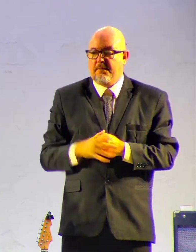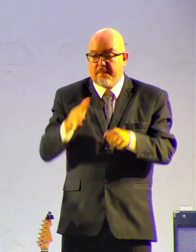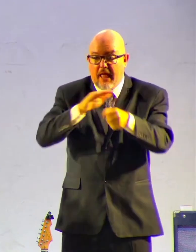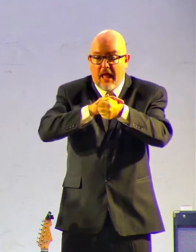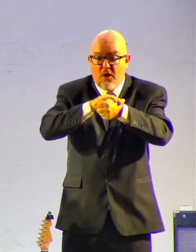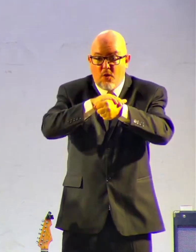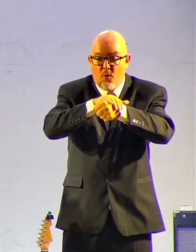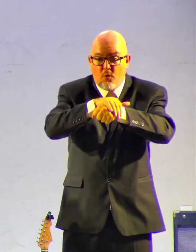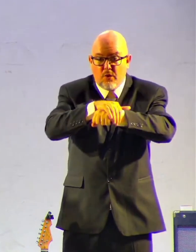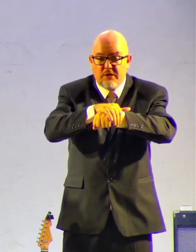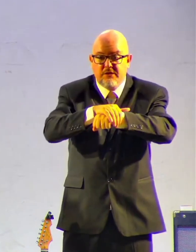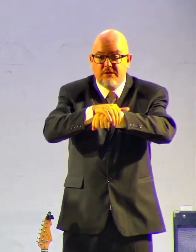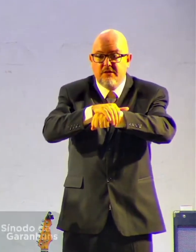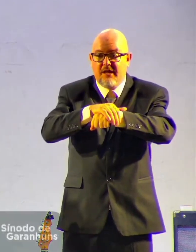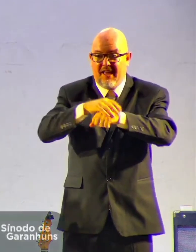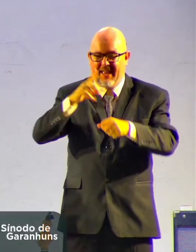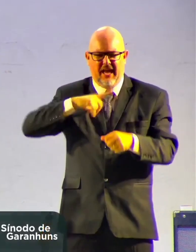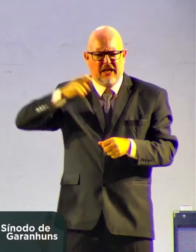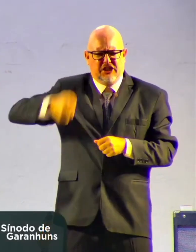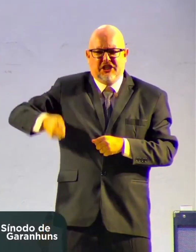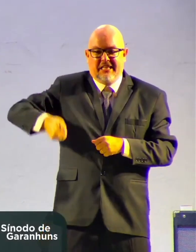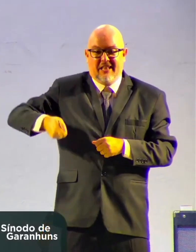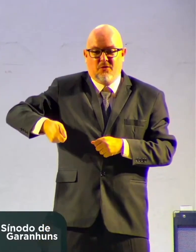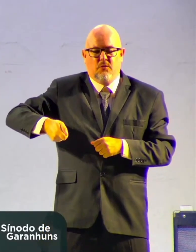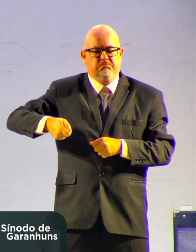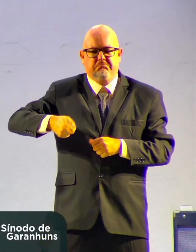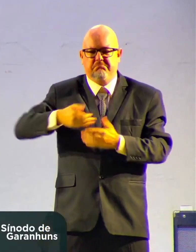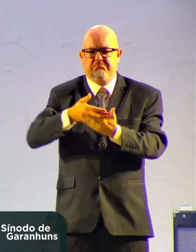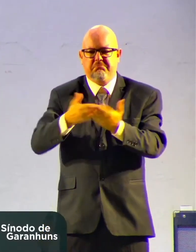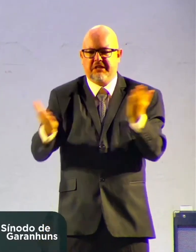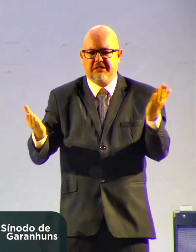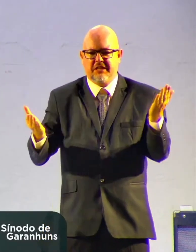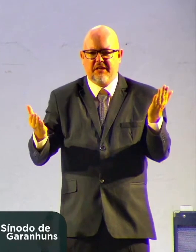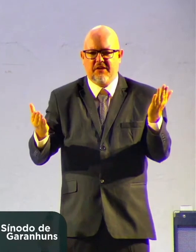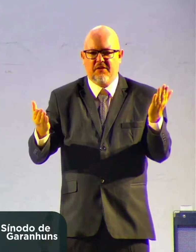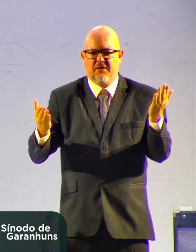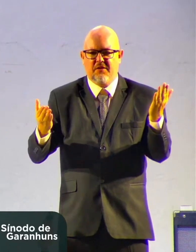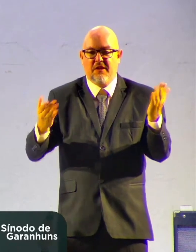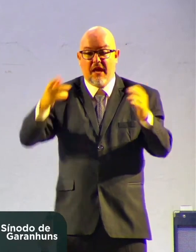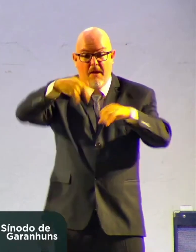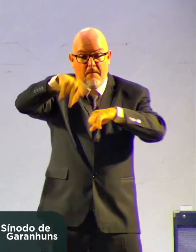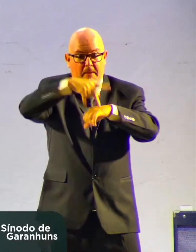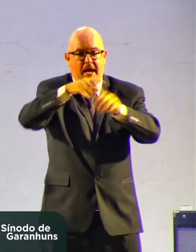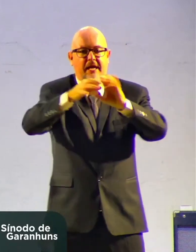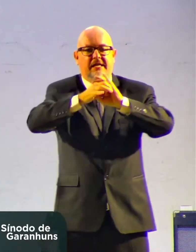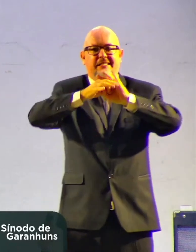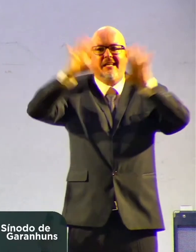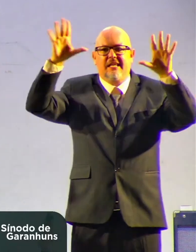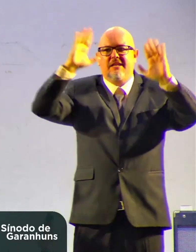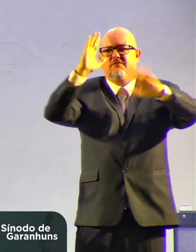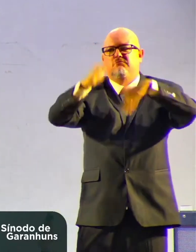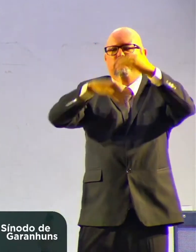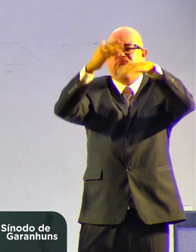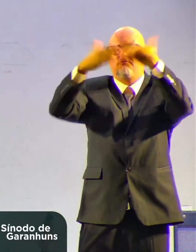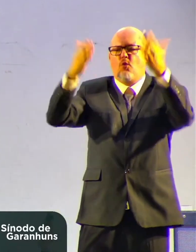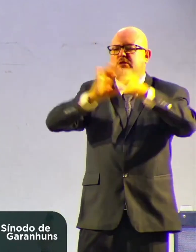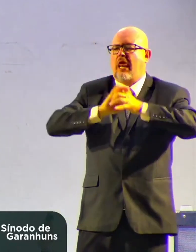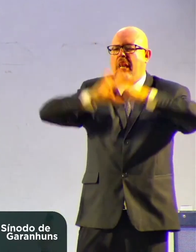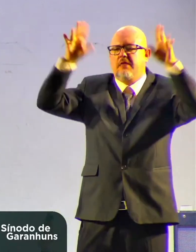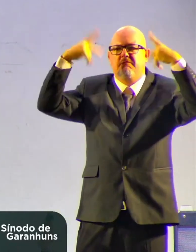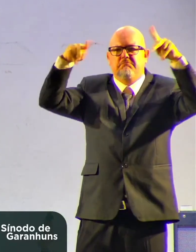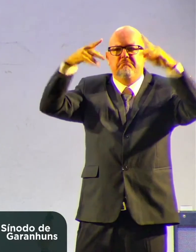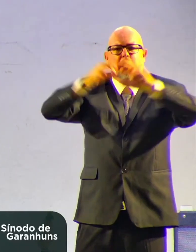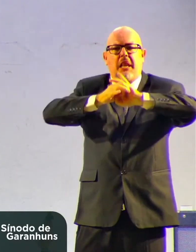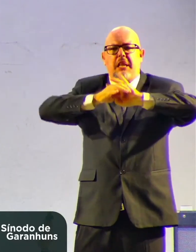Naquela noite, Ceausescu caiu, a Romênia ficou livre e o evangelho pode prosperar hoje naquela nação.